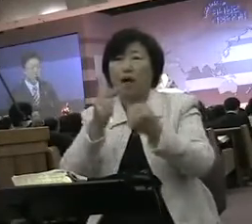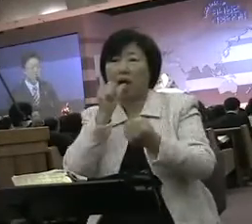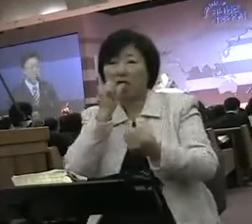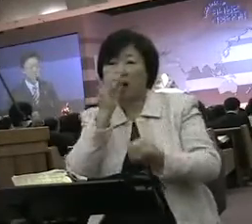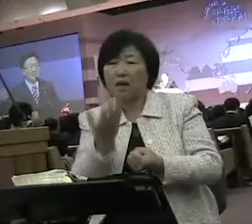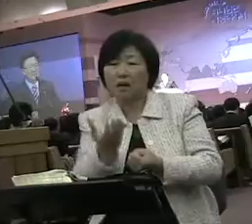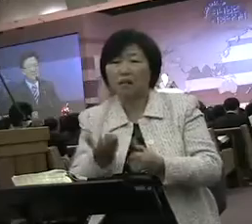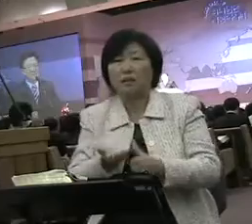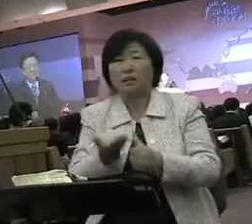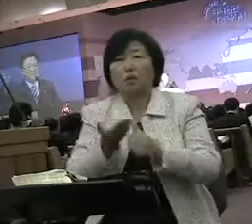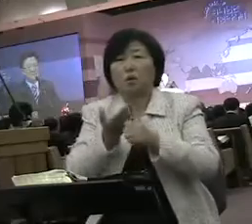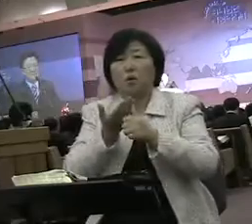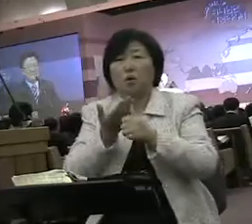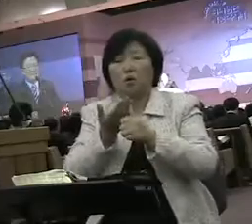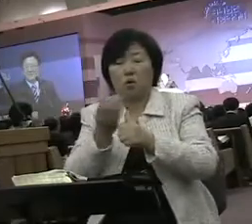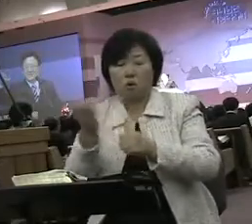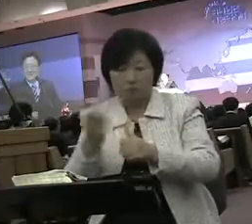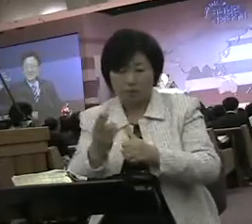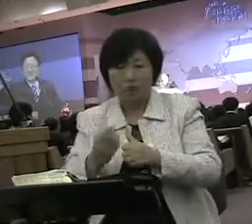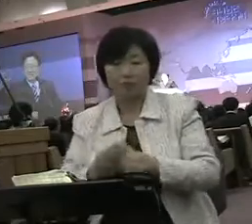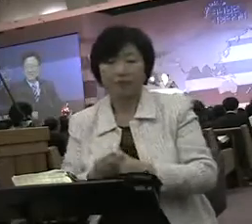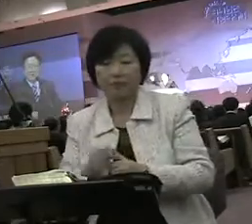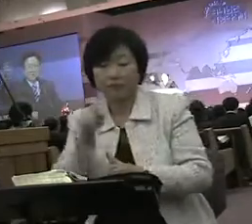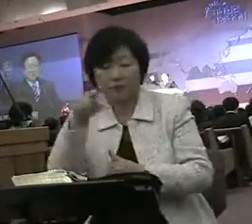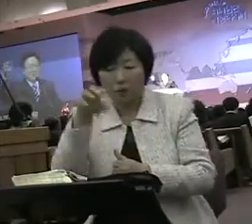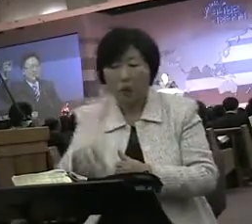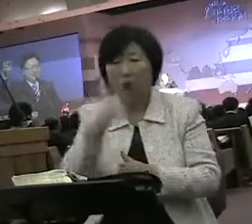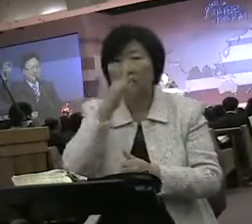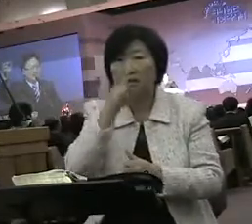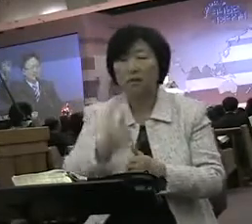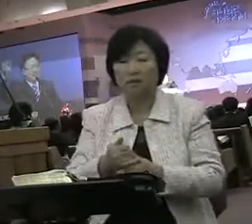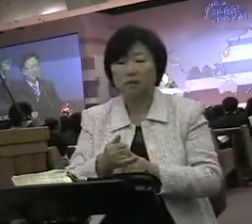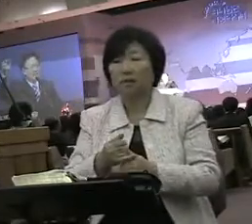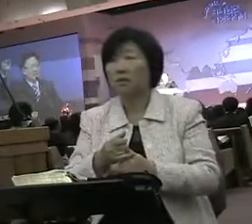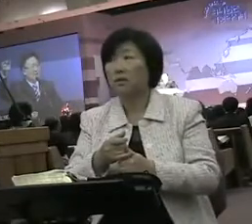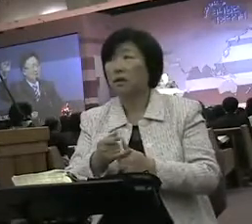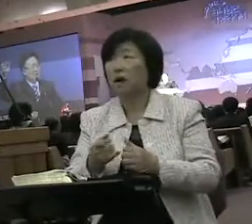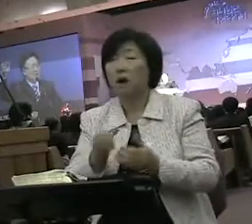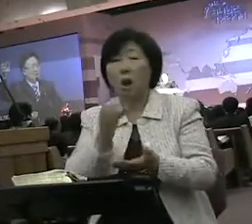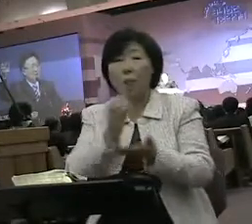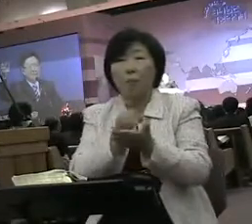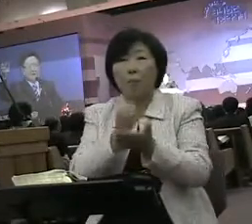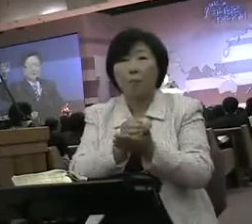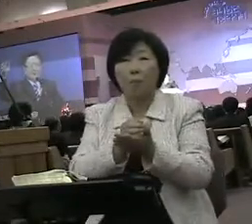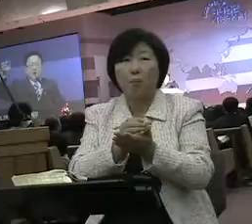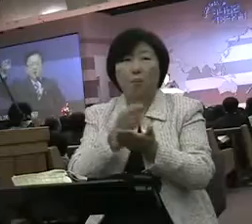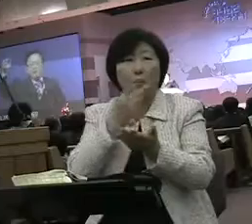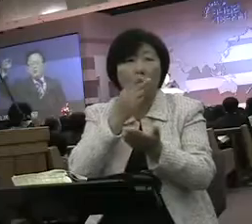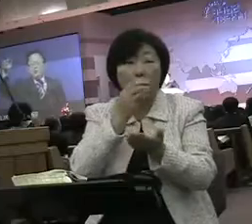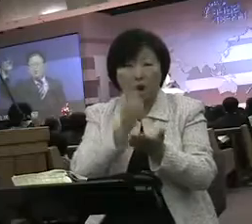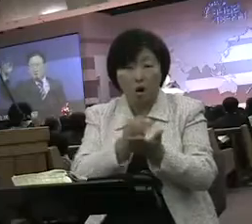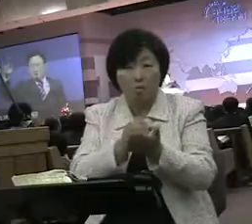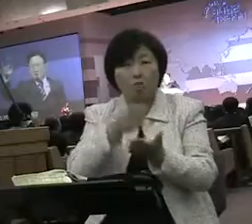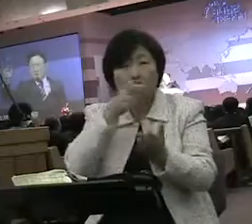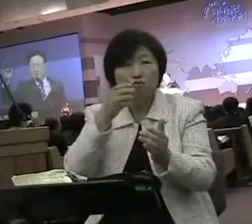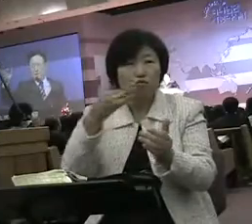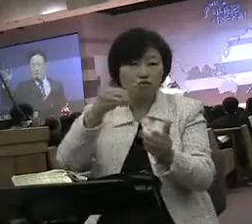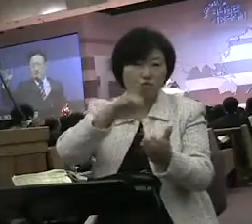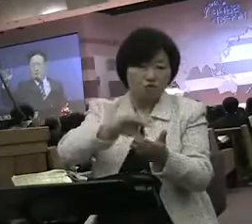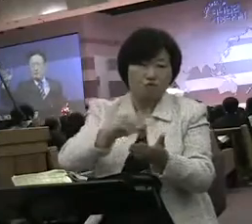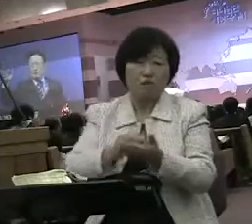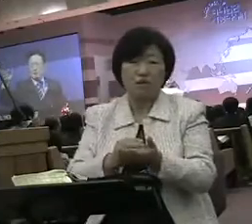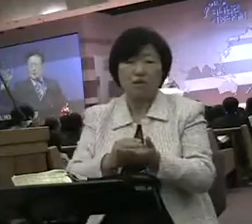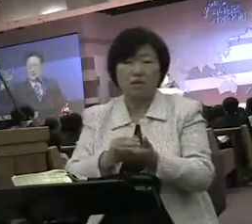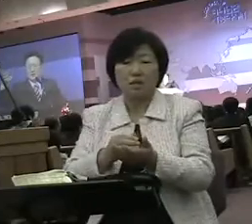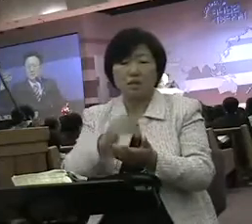여러분, 여기 컵이 있습니다. 이 컵에 물이 담겨 있죠. 이 컵에 물을 더 담기 위해서